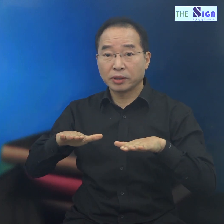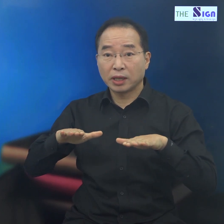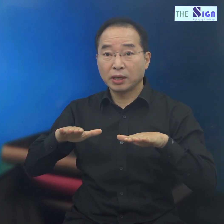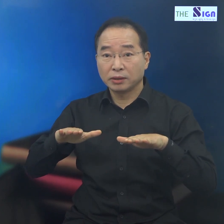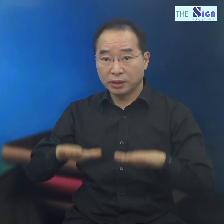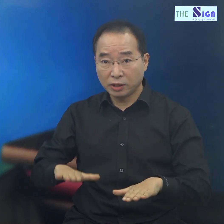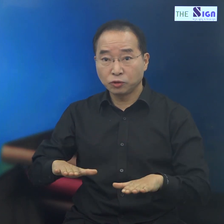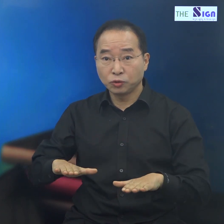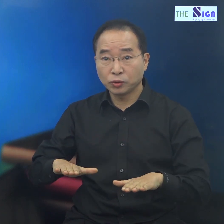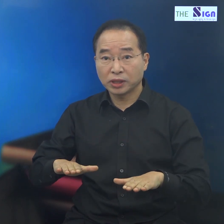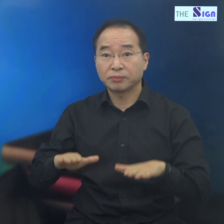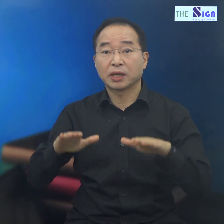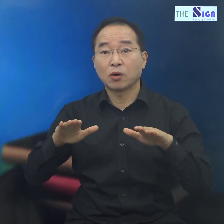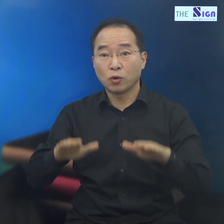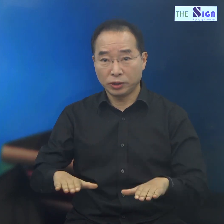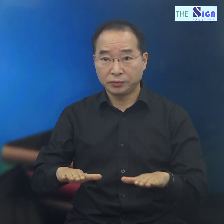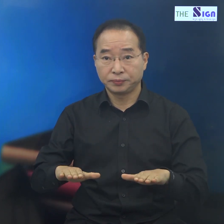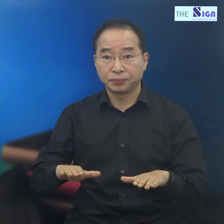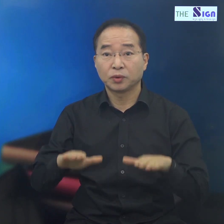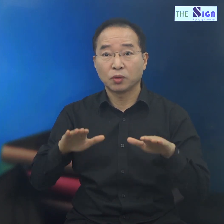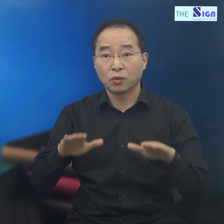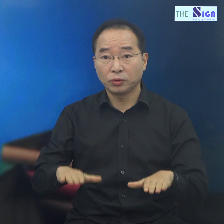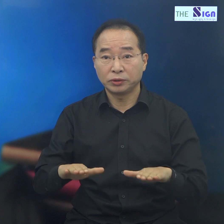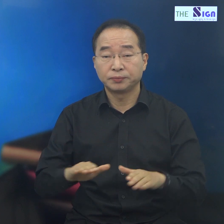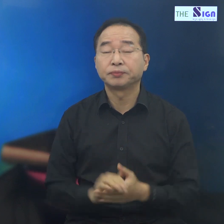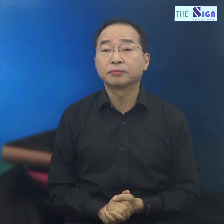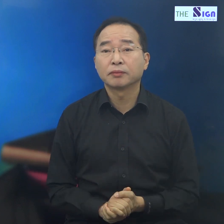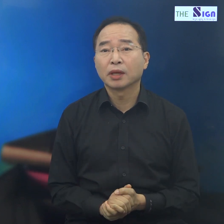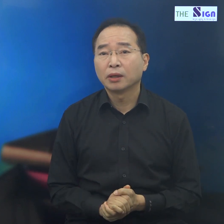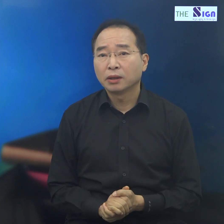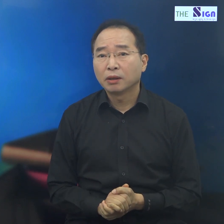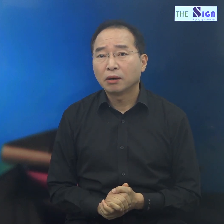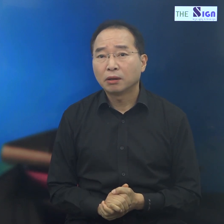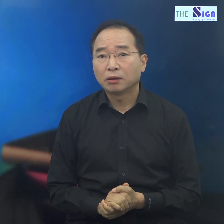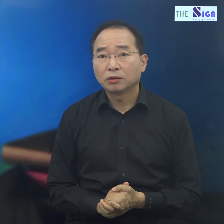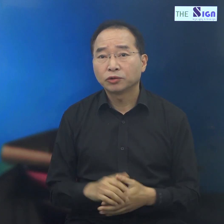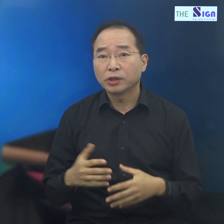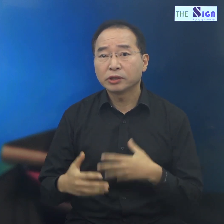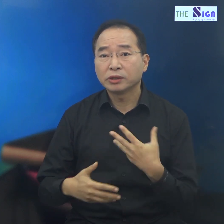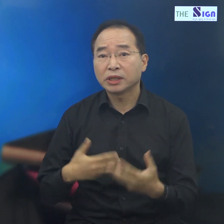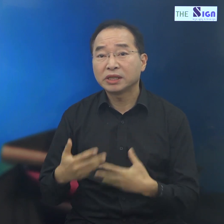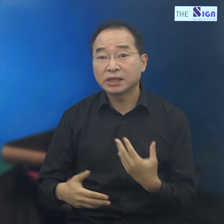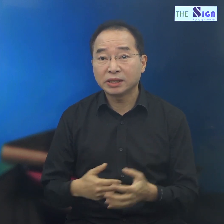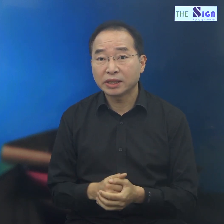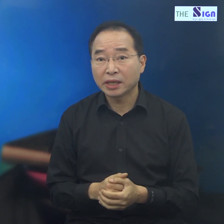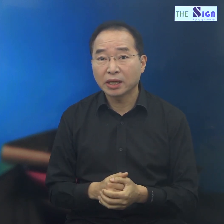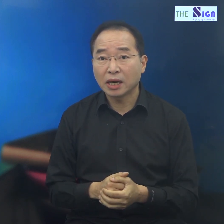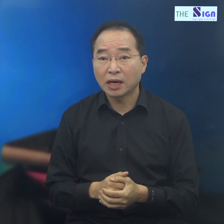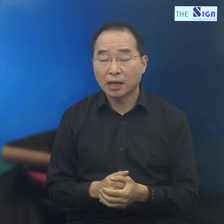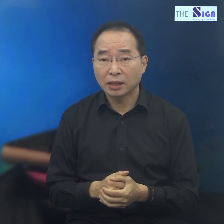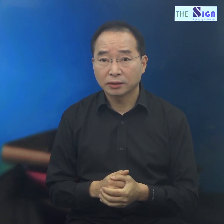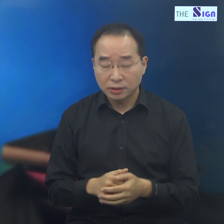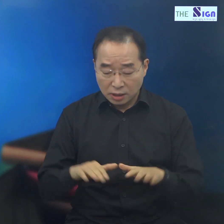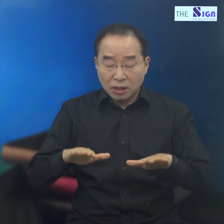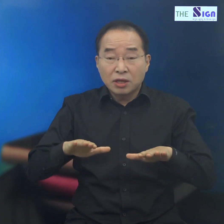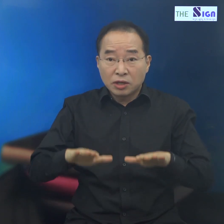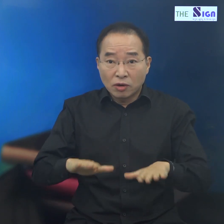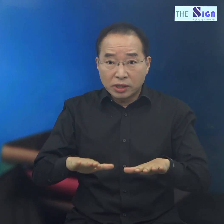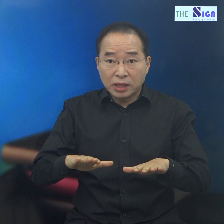가볍게 내려주는 동작입니다. 오늘. 수어에서 이제 시제가